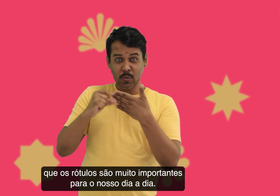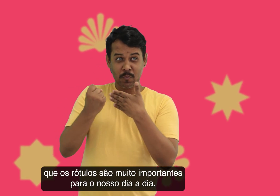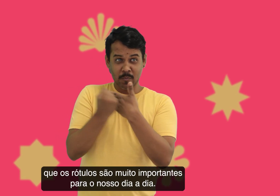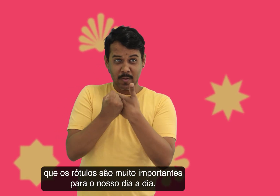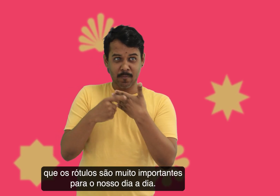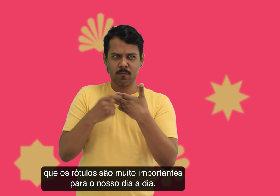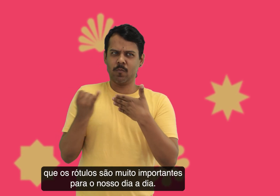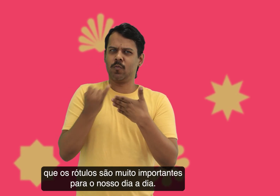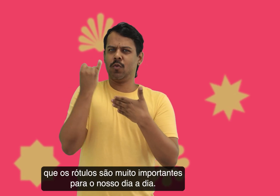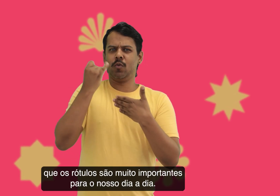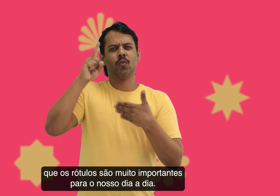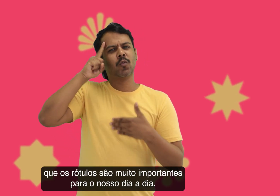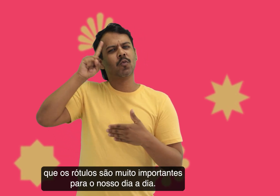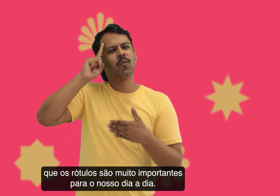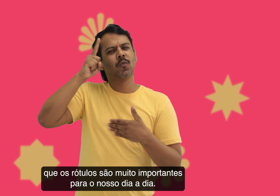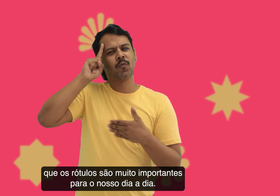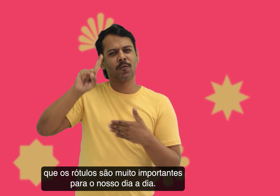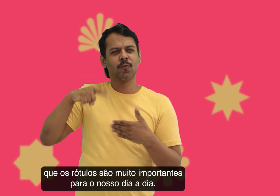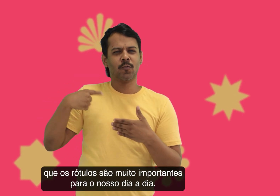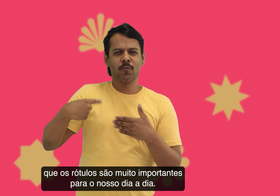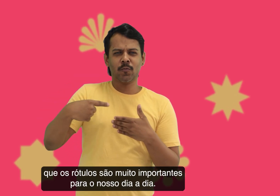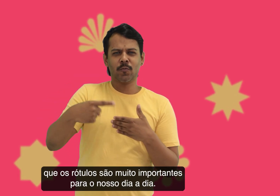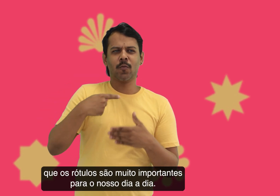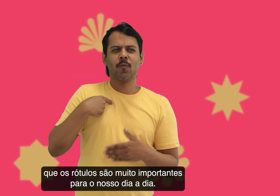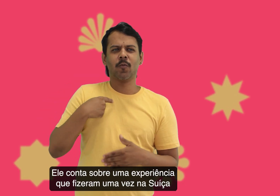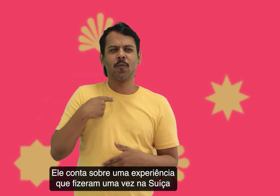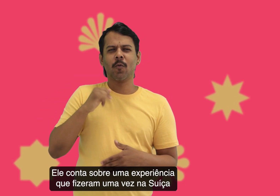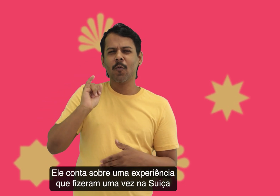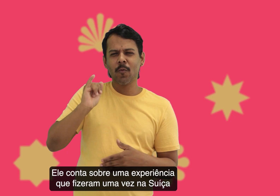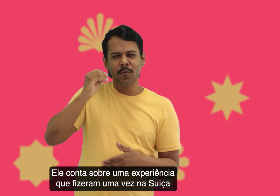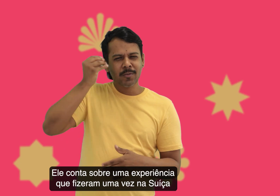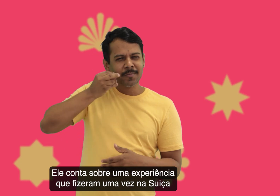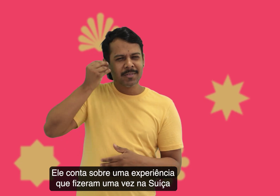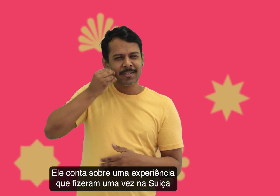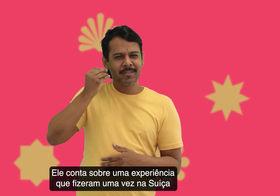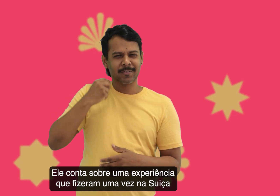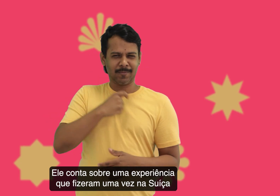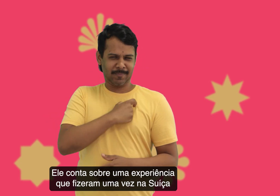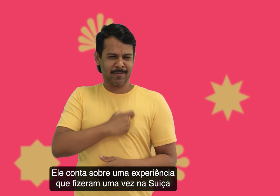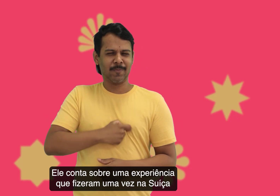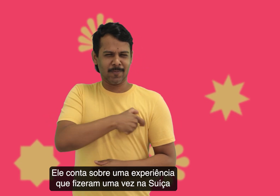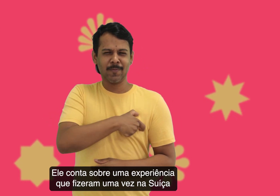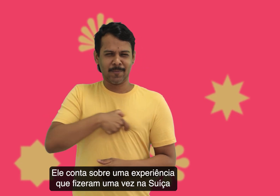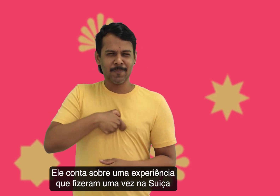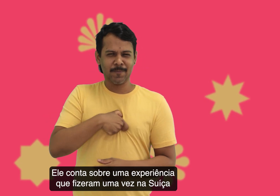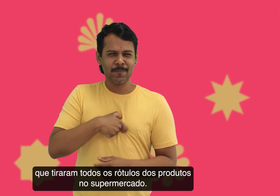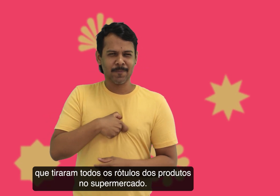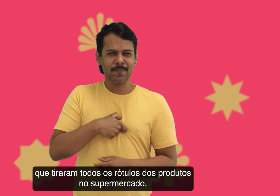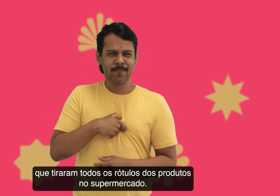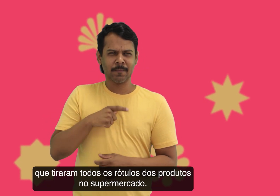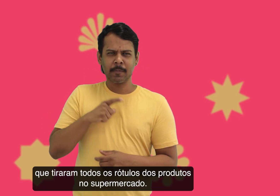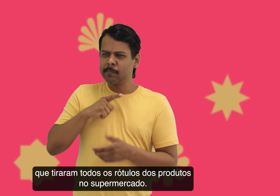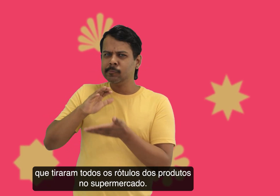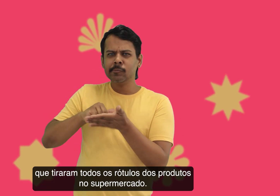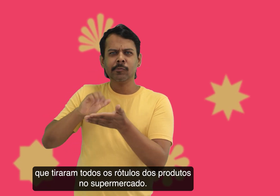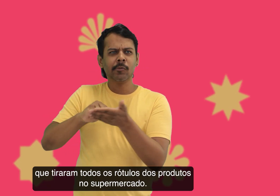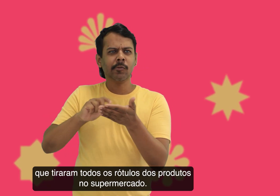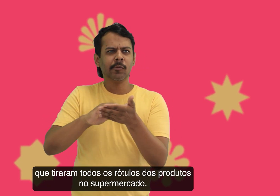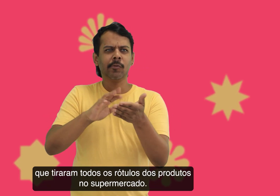diz que os rótulos são muito importantes para o nosso dia a dia. Ele conta sobre uma experiência que fizeram uma vez na Suíça, que tiraram todos os rótulos